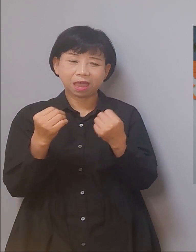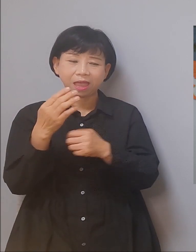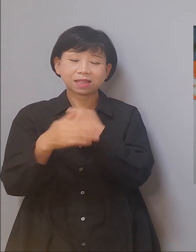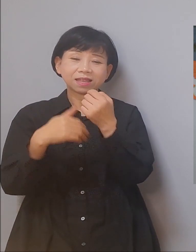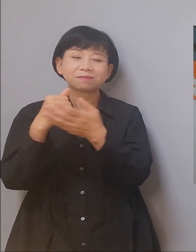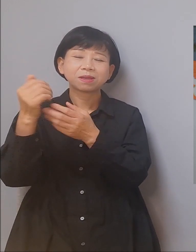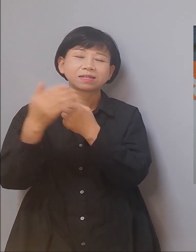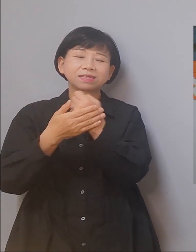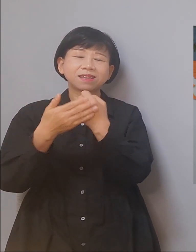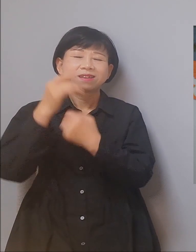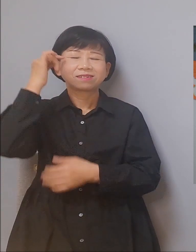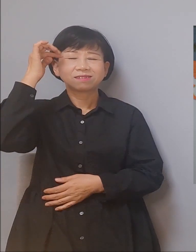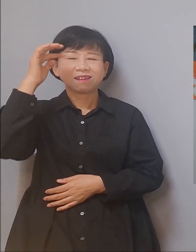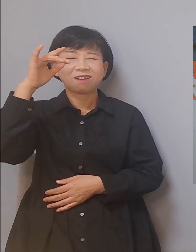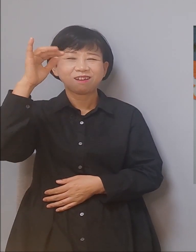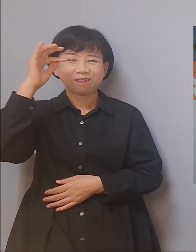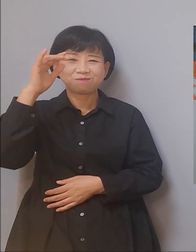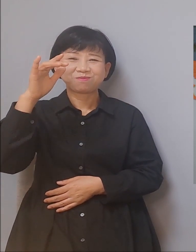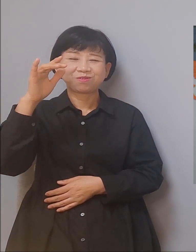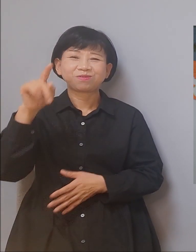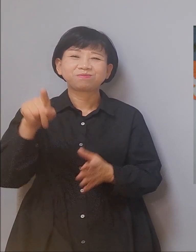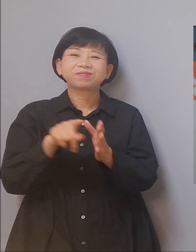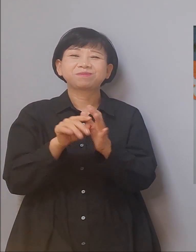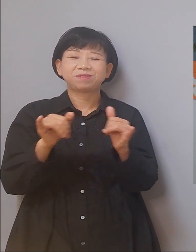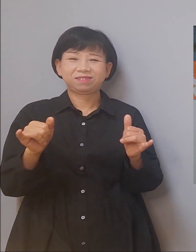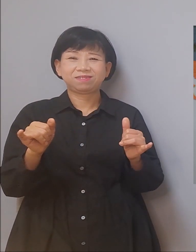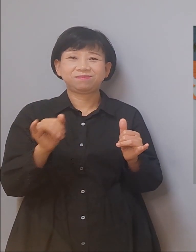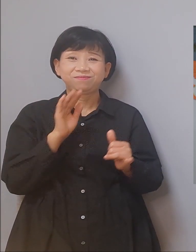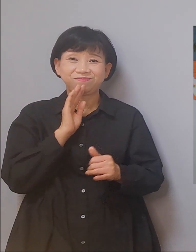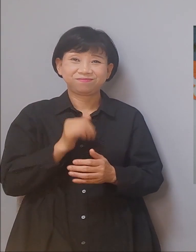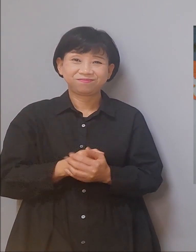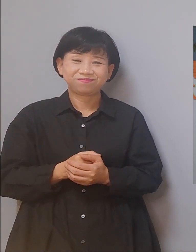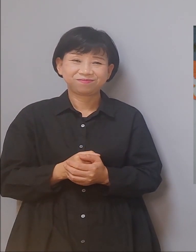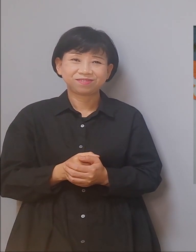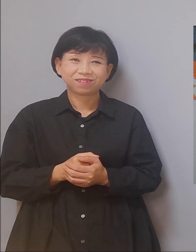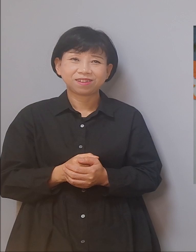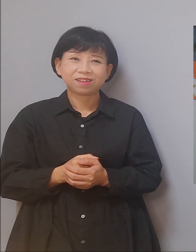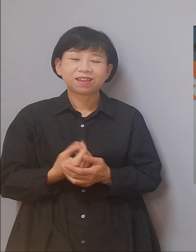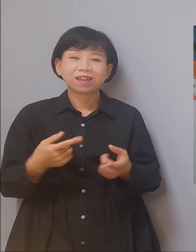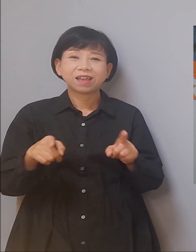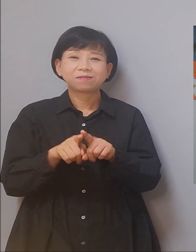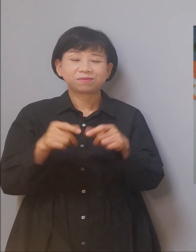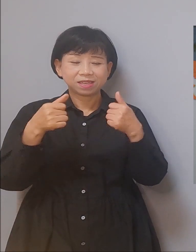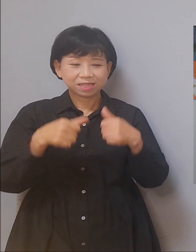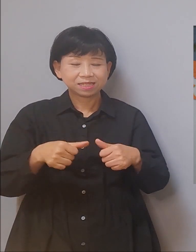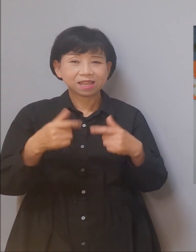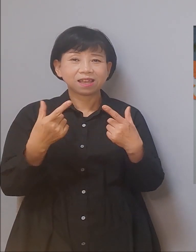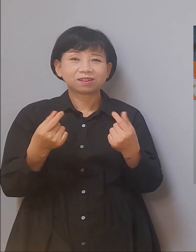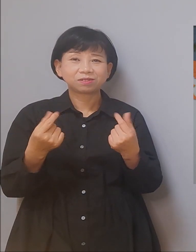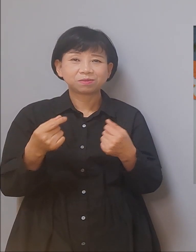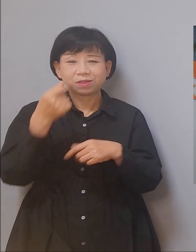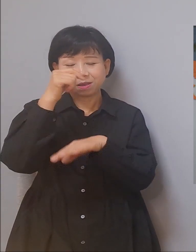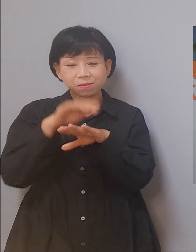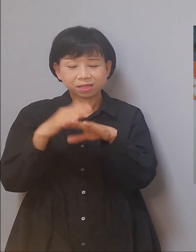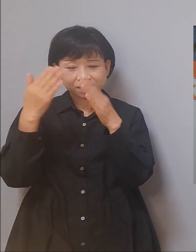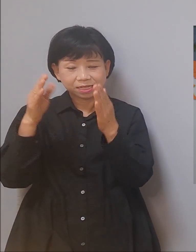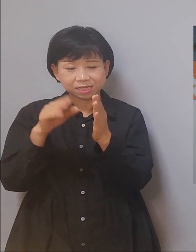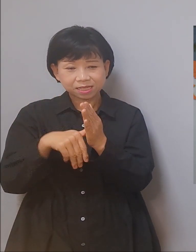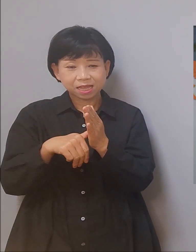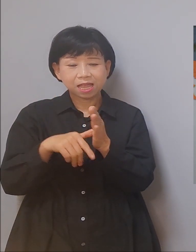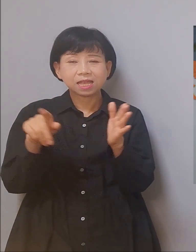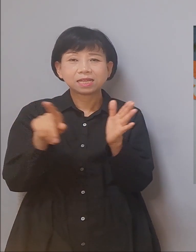살아가는 것이 우리 믿음의 사람들입니다. 그렇기 때문에 우리가 함께 인사를 나눴던 것처럼 예배를 드릴 때나 또